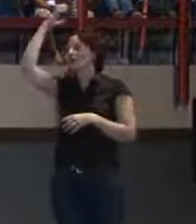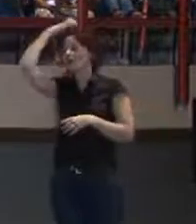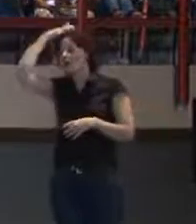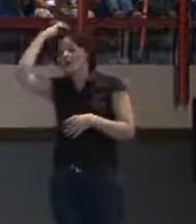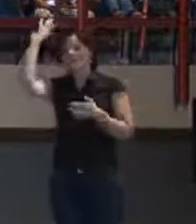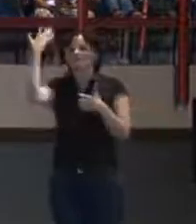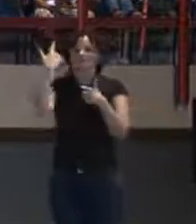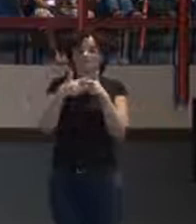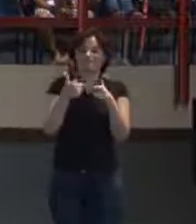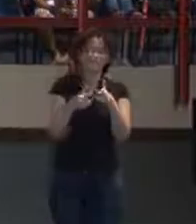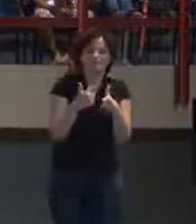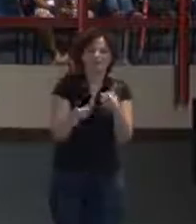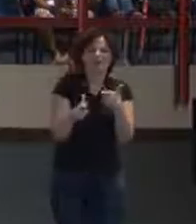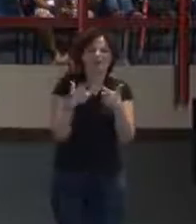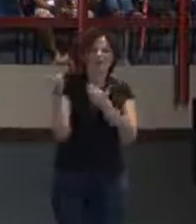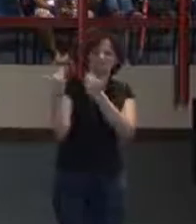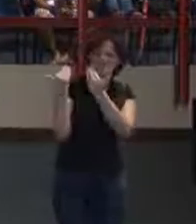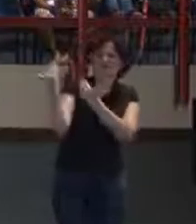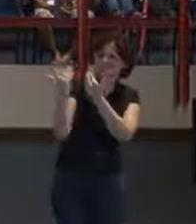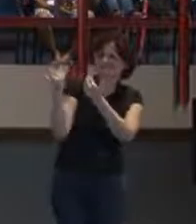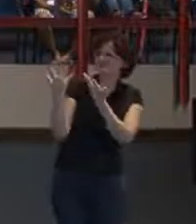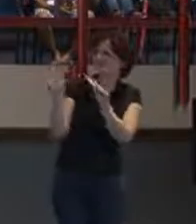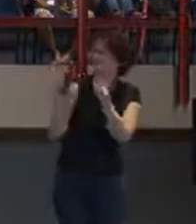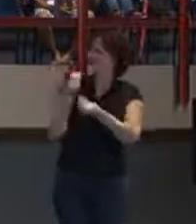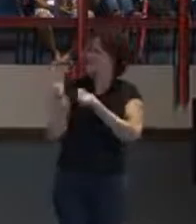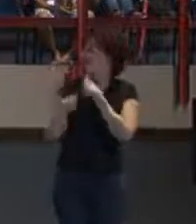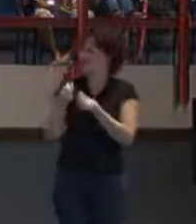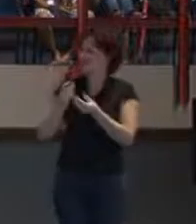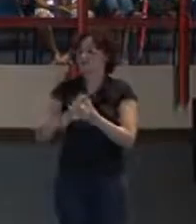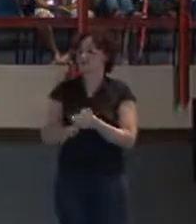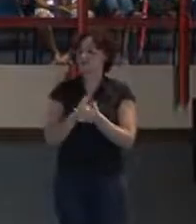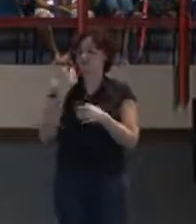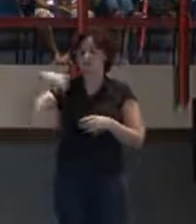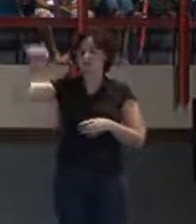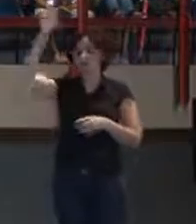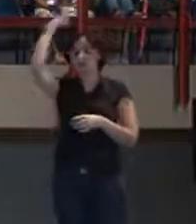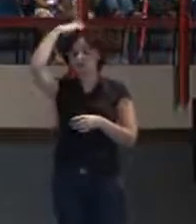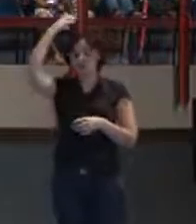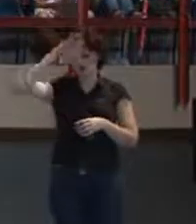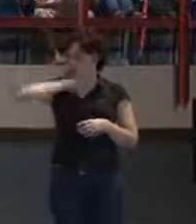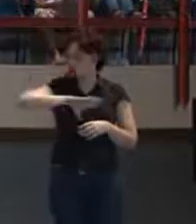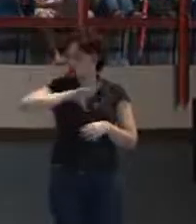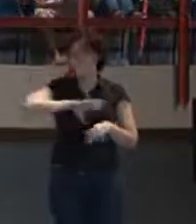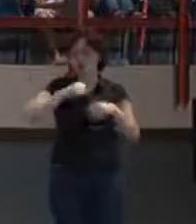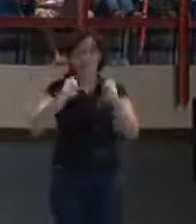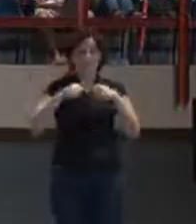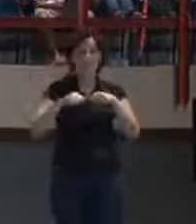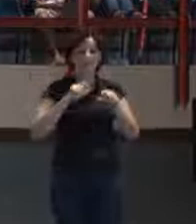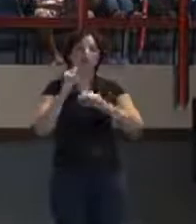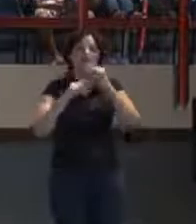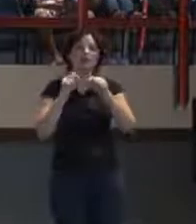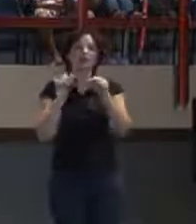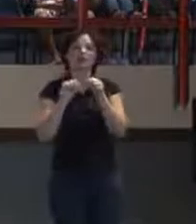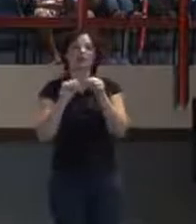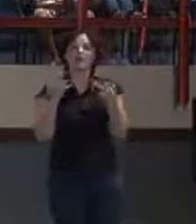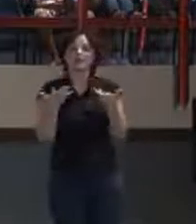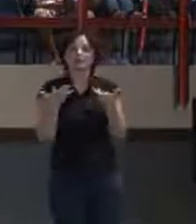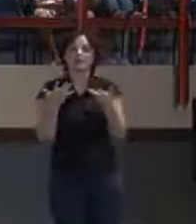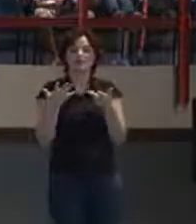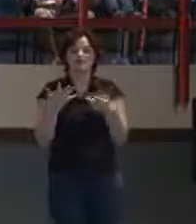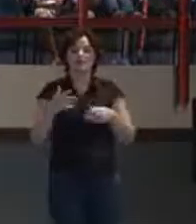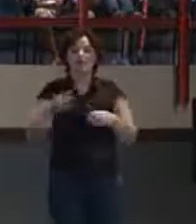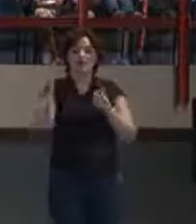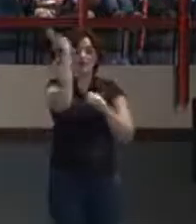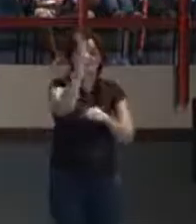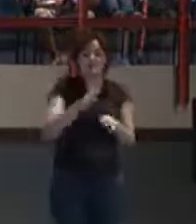problema, que é uma dúvida nossa enorme na nossa cabeça. O rei tinha que fazer o quê? Gente, o Brasil é meu. O que é que eu vou fazer com o